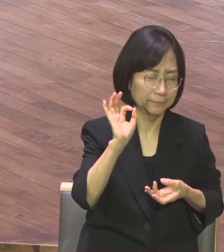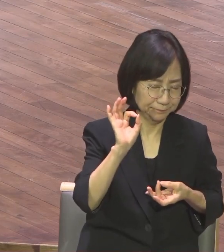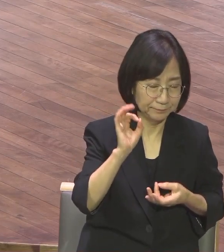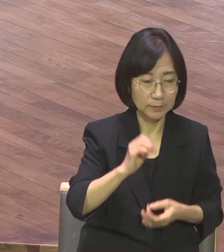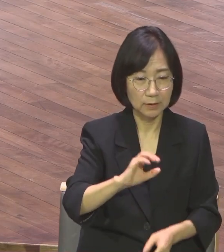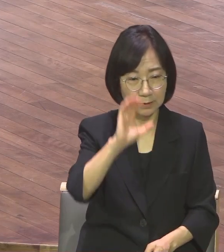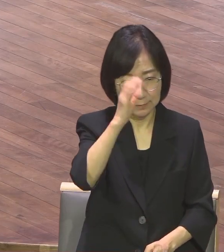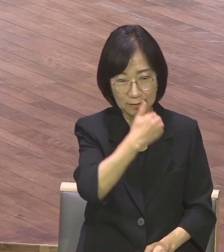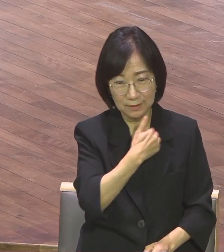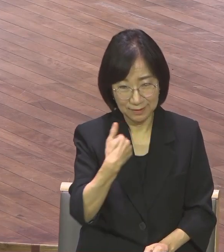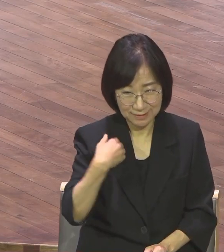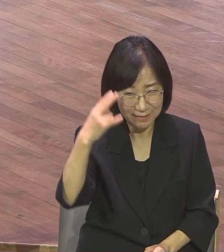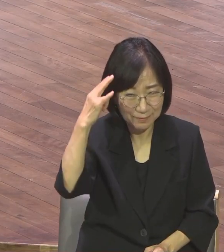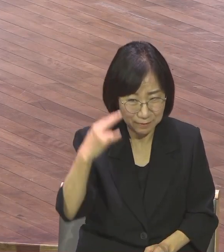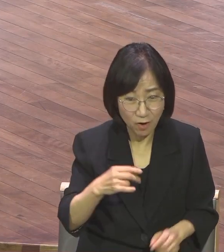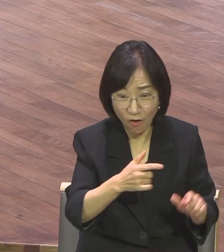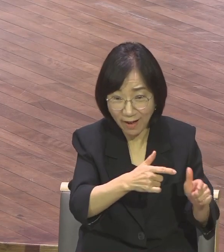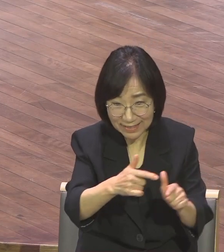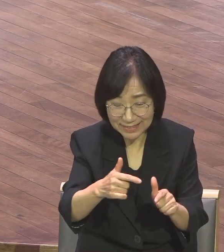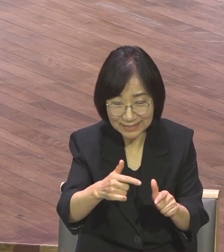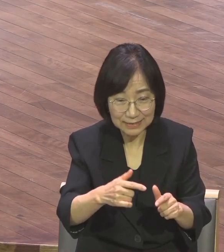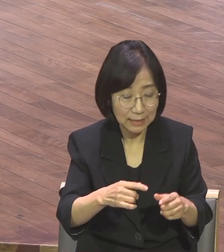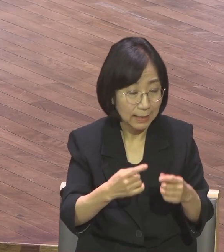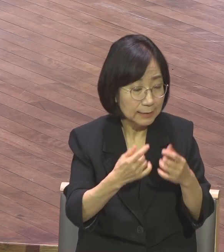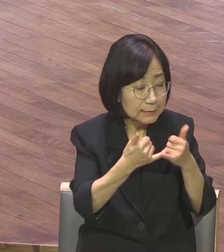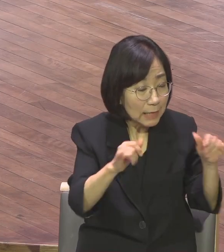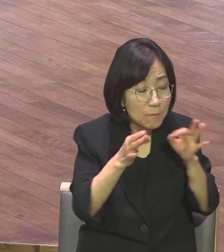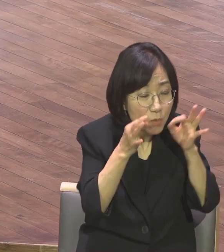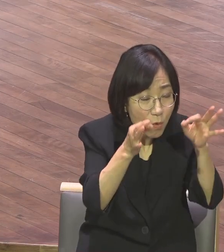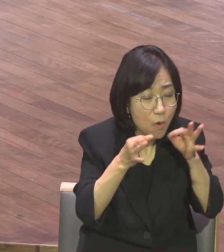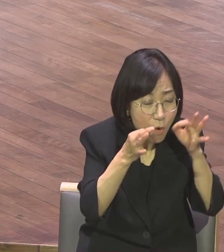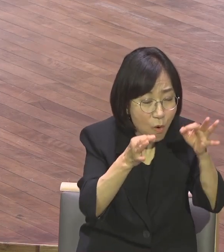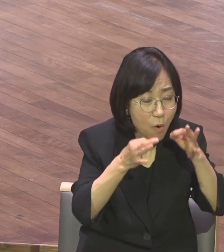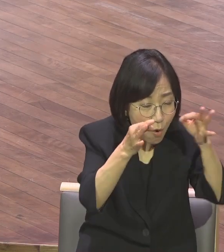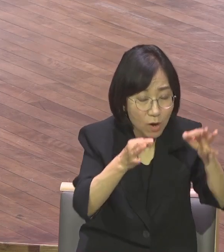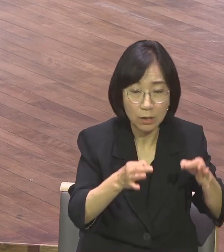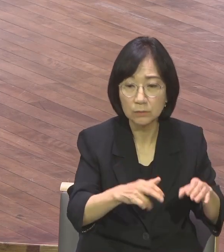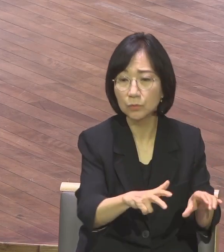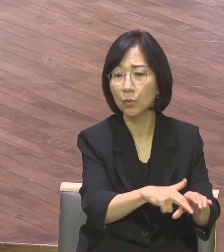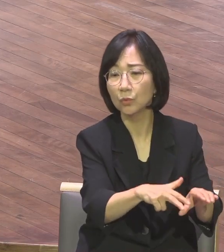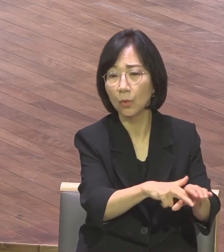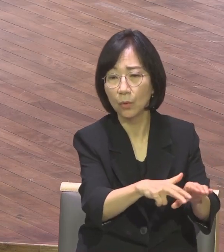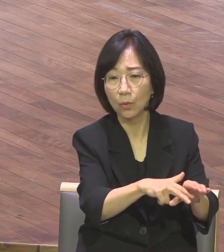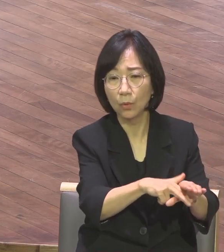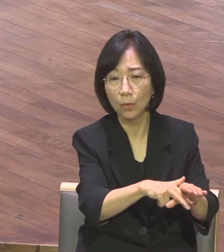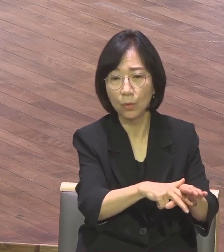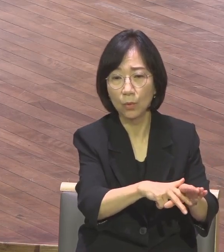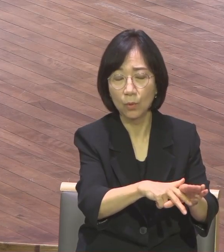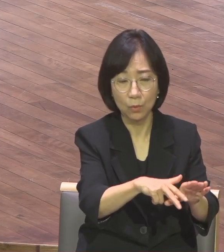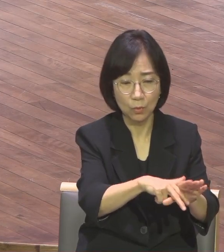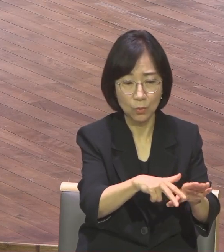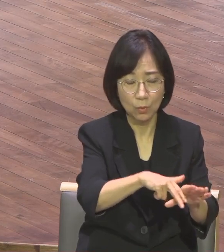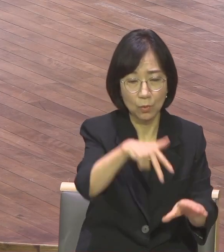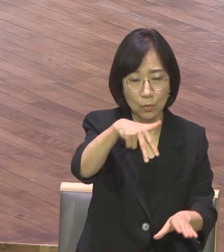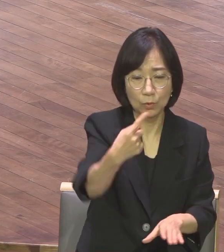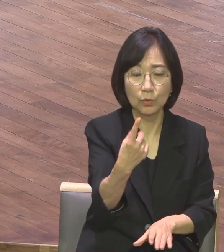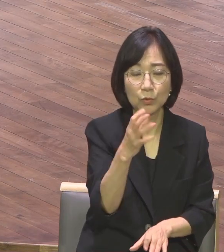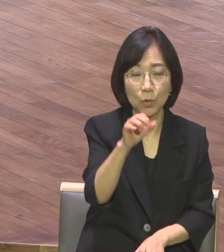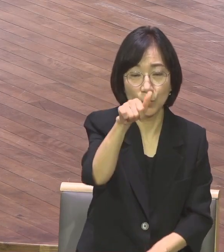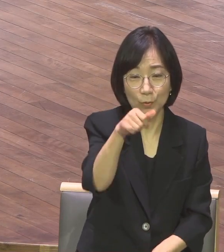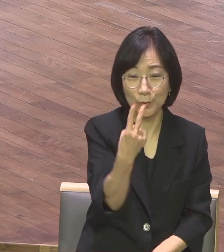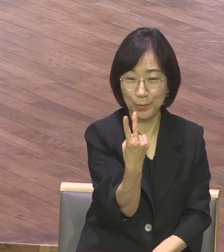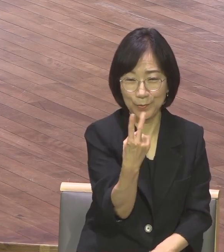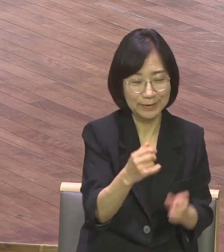내가 노력해서 뭔가 이루겠다. 이 청년처럼 똑같은 얘기요. 내가 노력해서 뭔가 이루겠다. 완전 인본주의입니다. 그런데